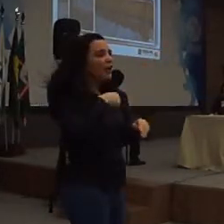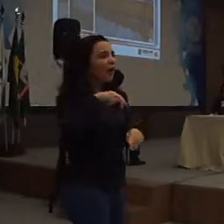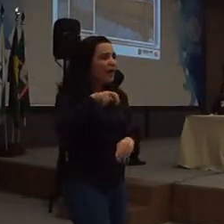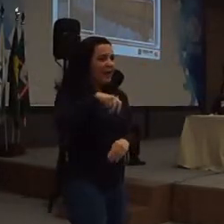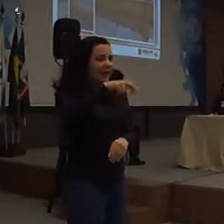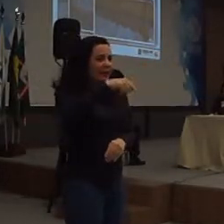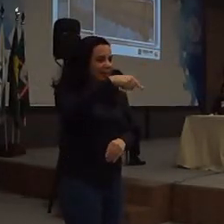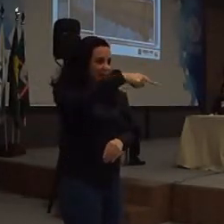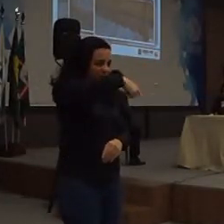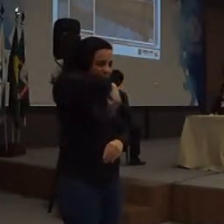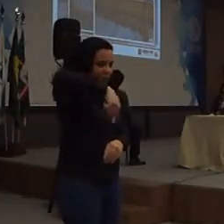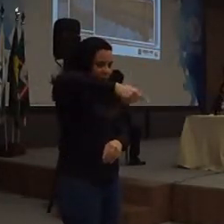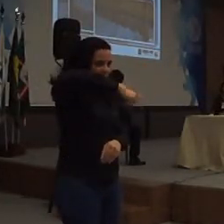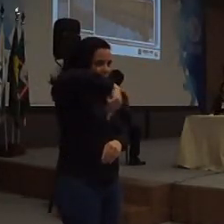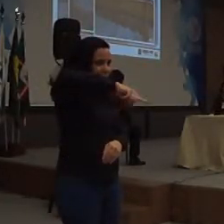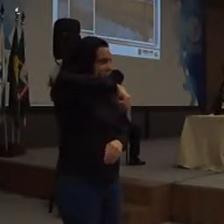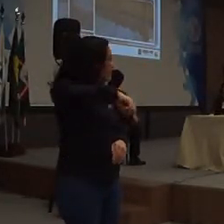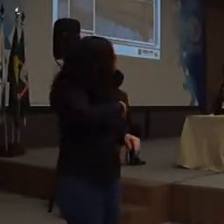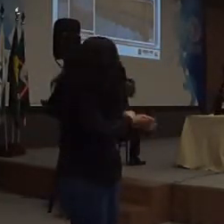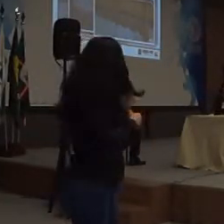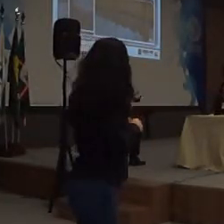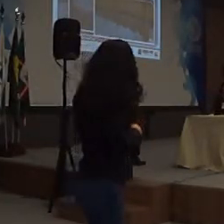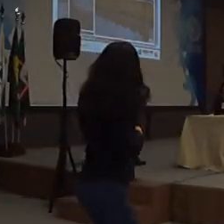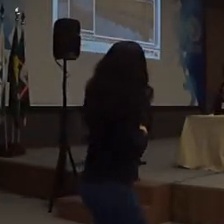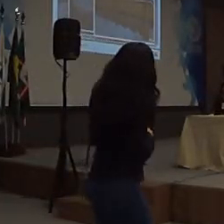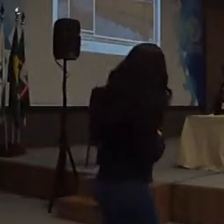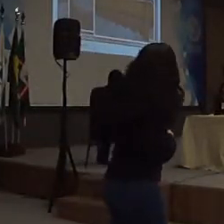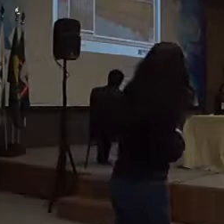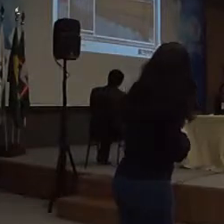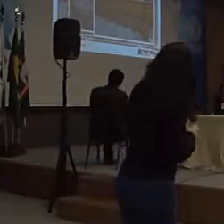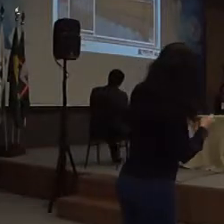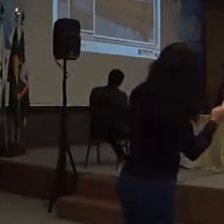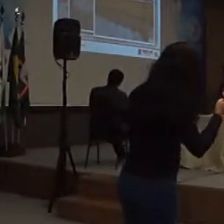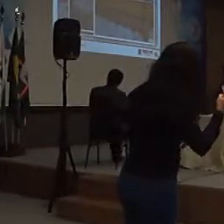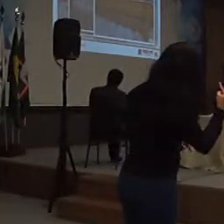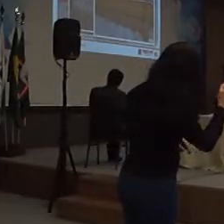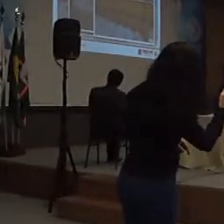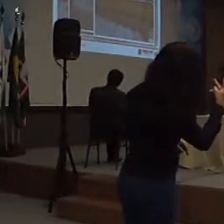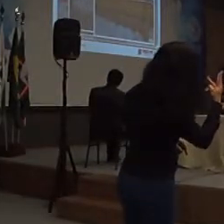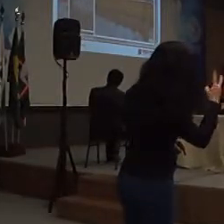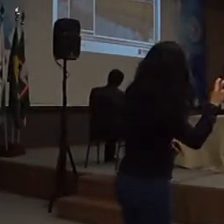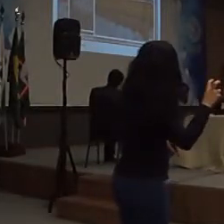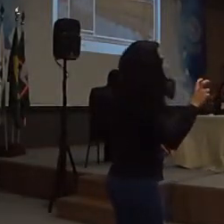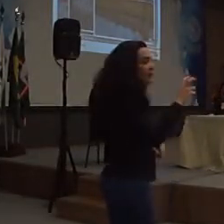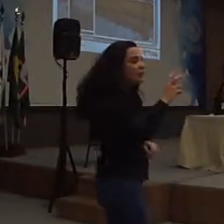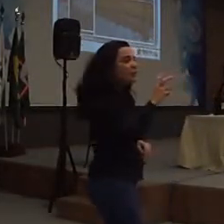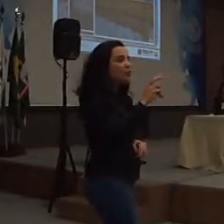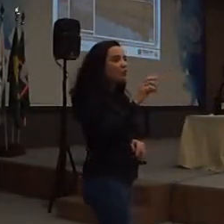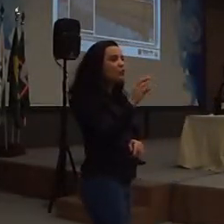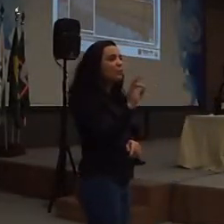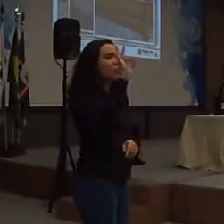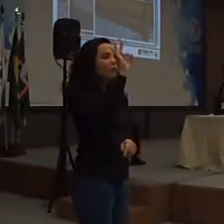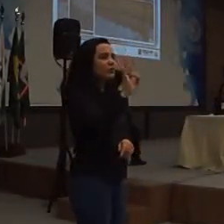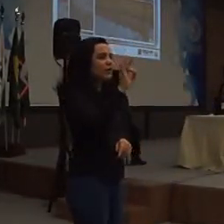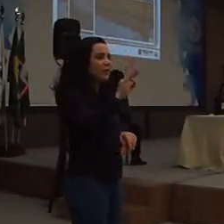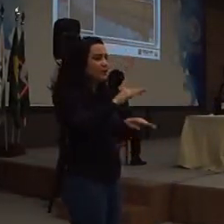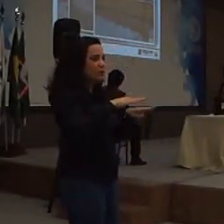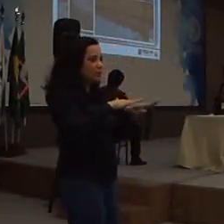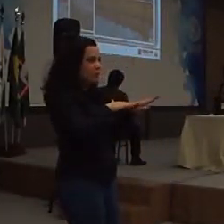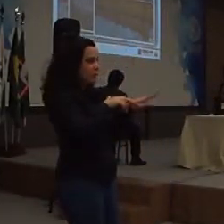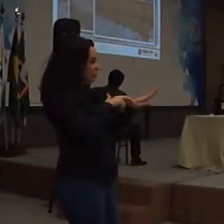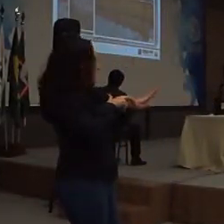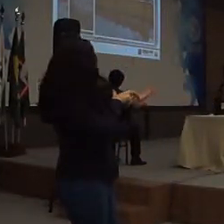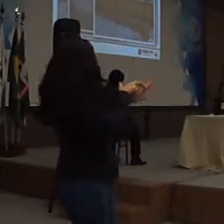com uma rampa também, com 30, 35% de inclinação. A outra fizeram uma canaleta como rampa,